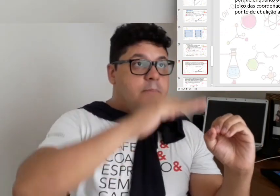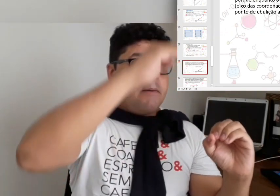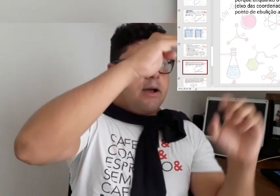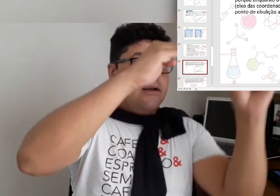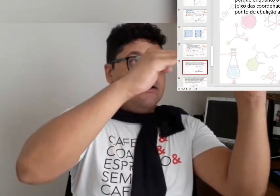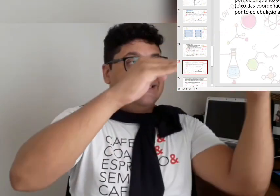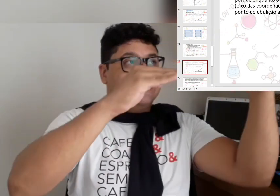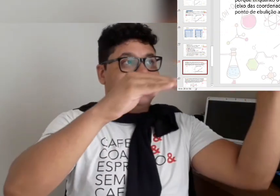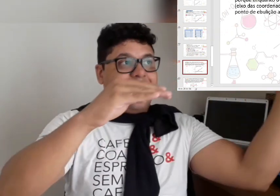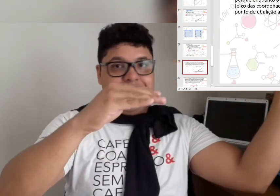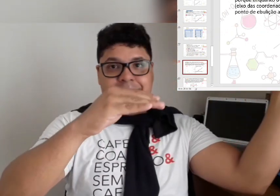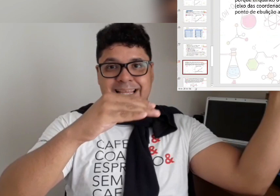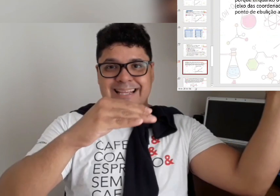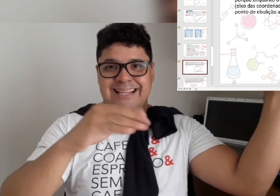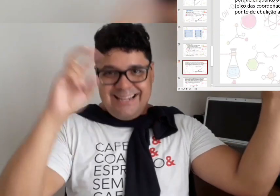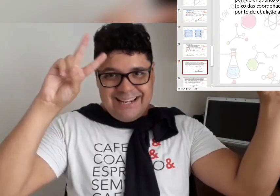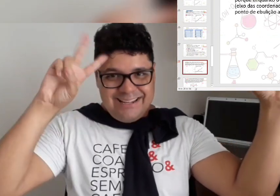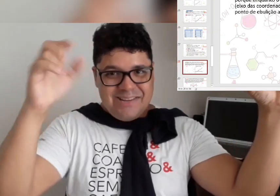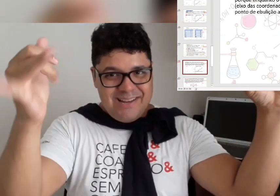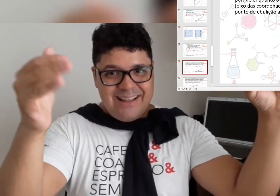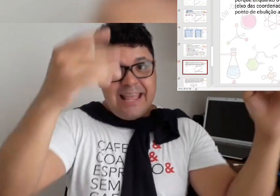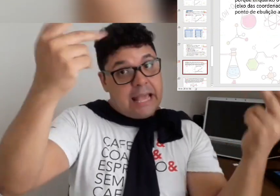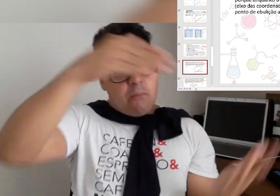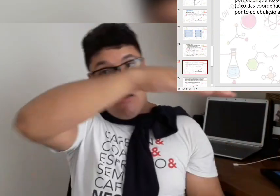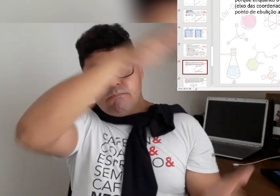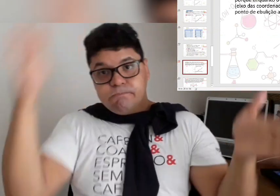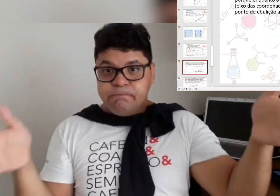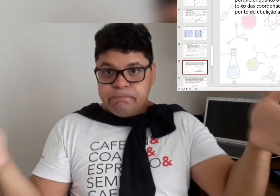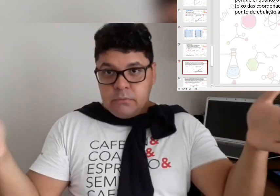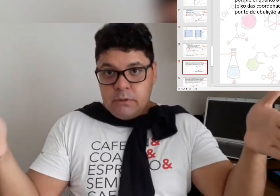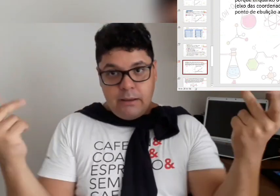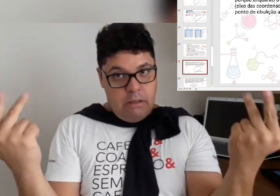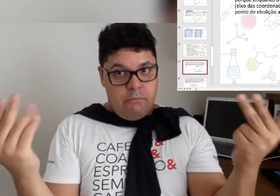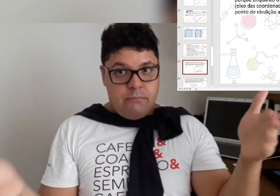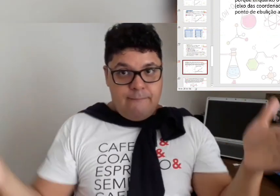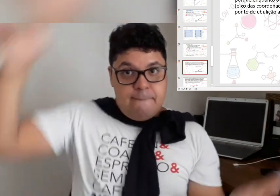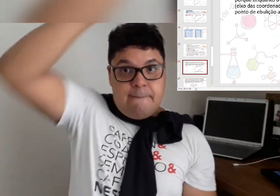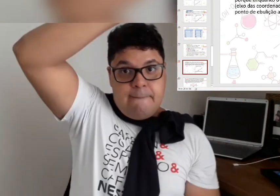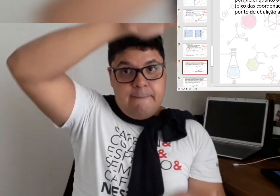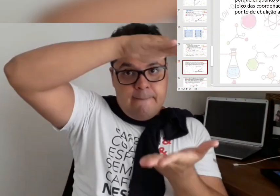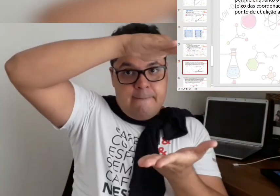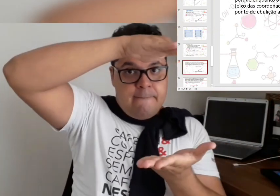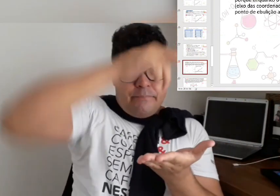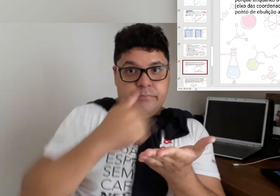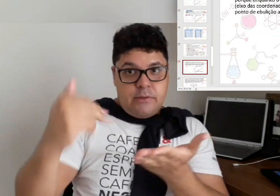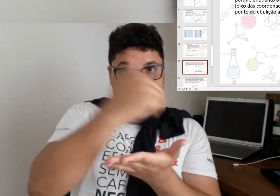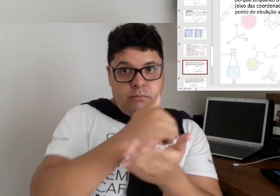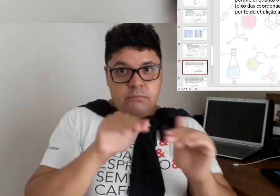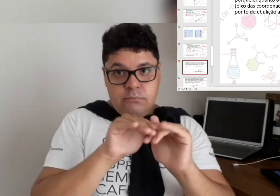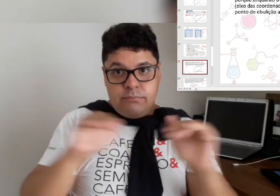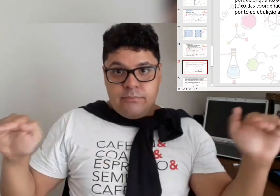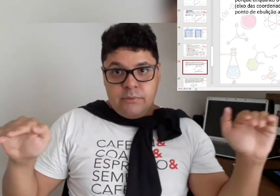permanece constante, tá? Então, a temperatura permanece constante, ó, tá vendo?